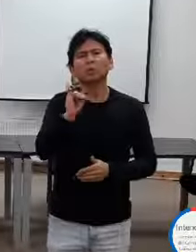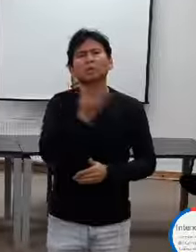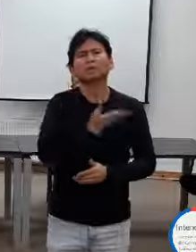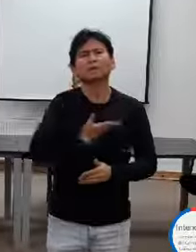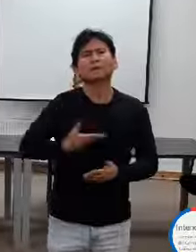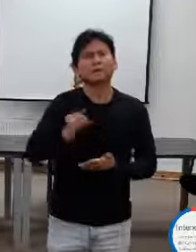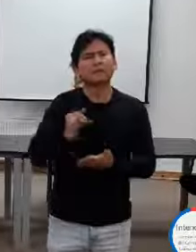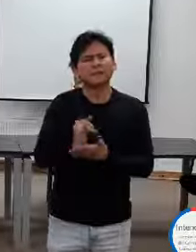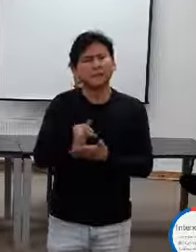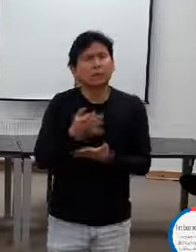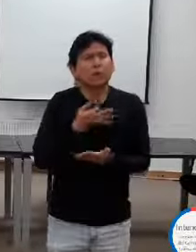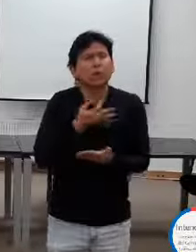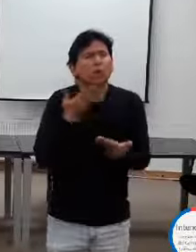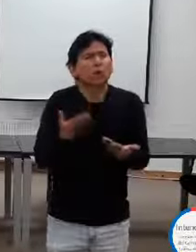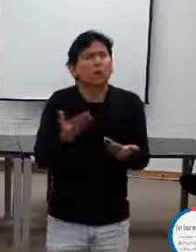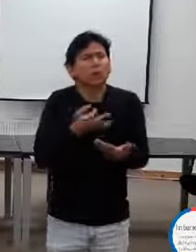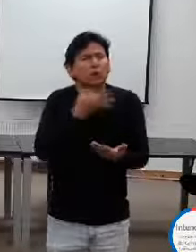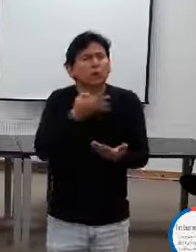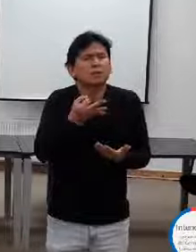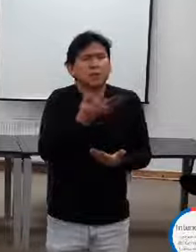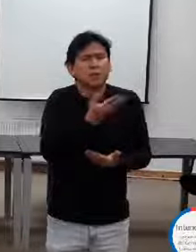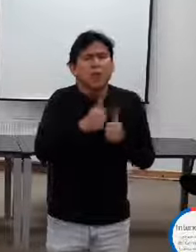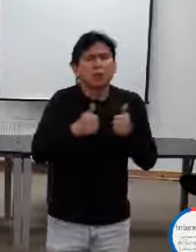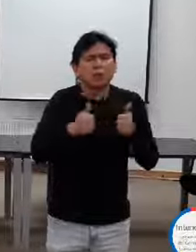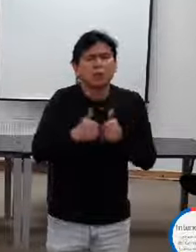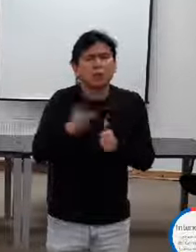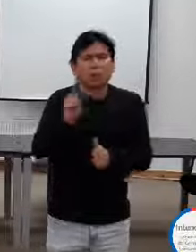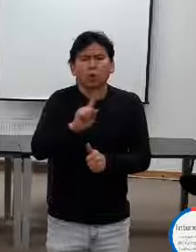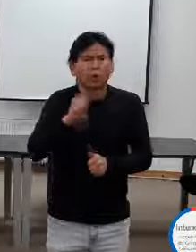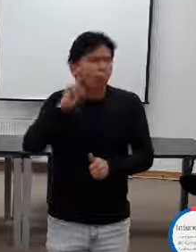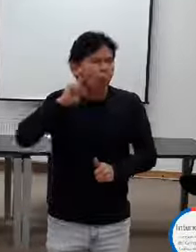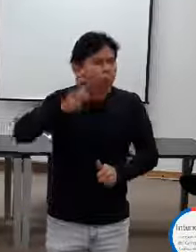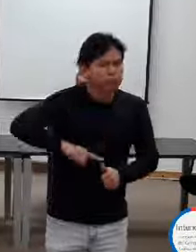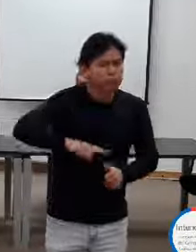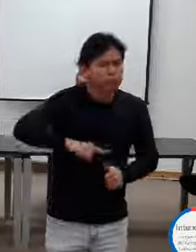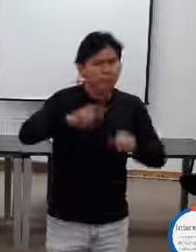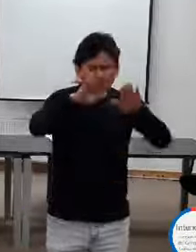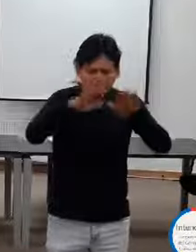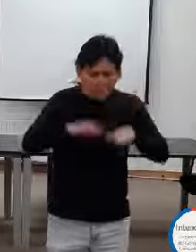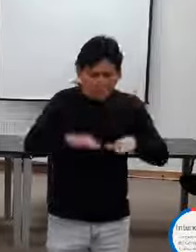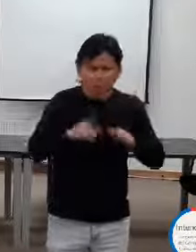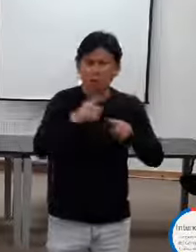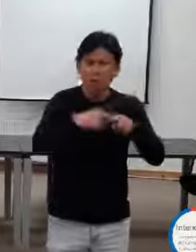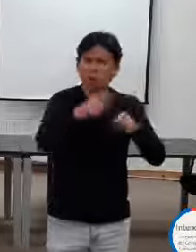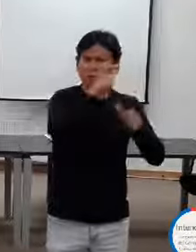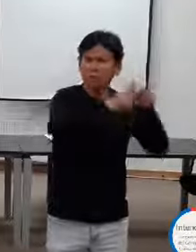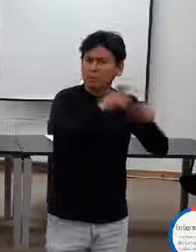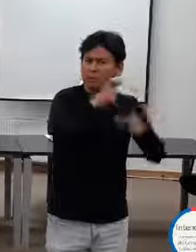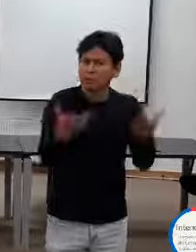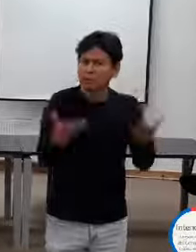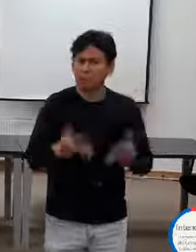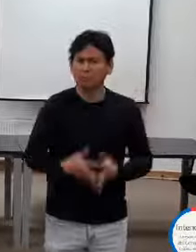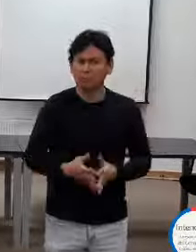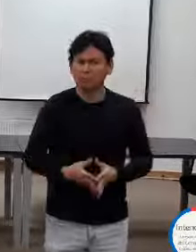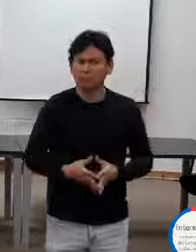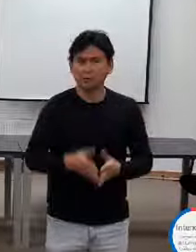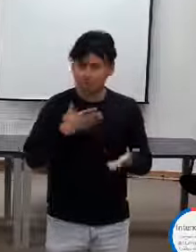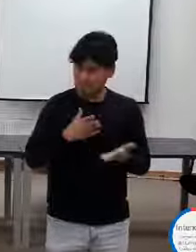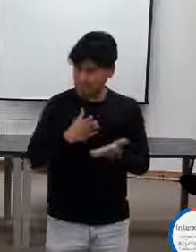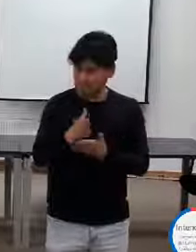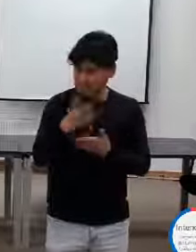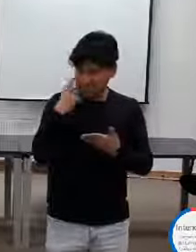¿Ya? ¿Se justifica que una autoridad de gobierno no esté cumpliendo con las mismas medidas que se están dictaminando por parte de la autoridad? ¿Se va a